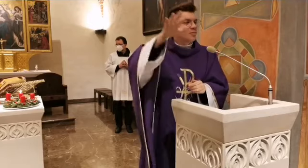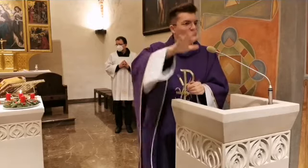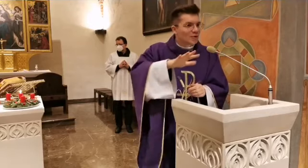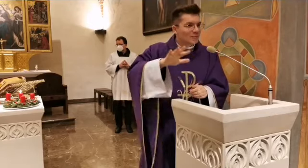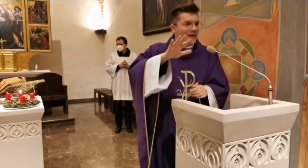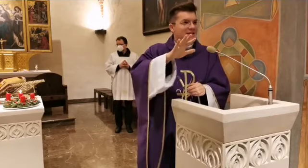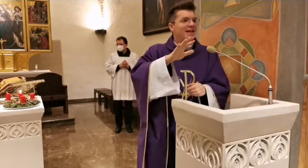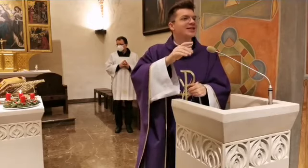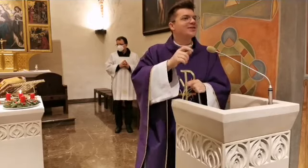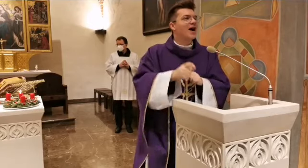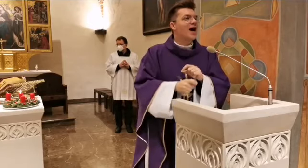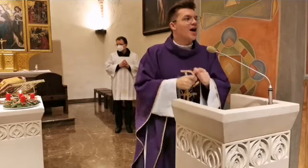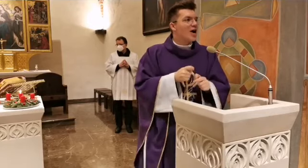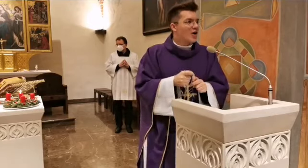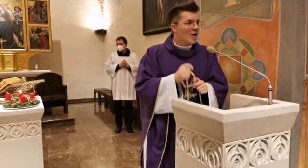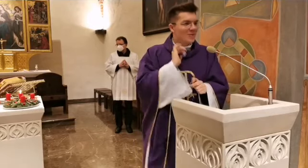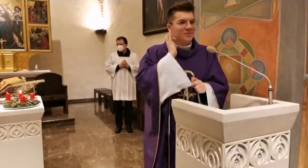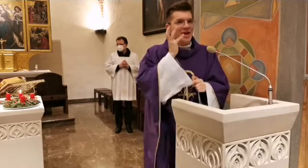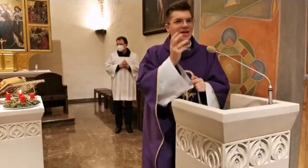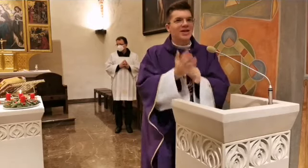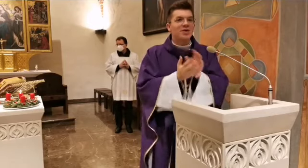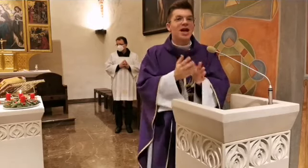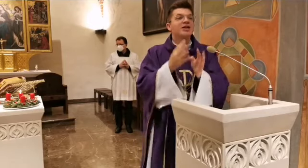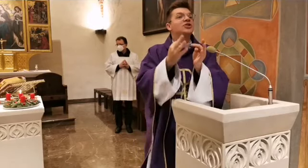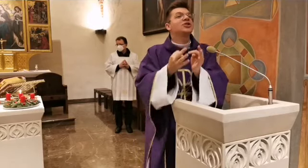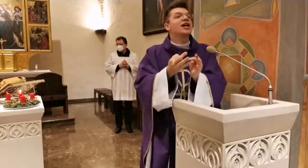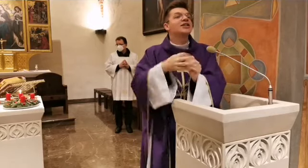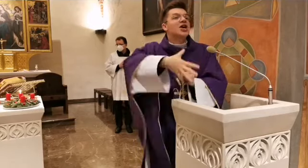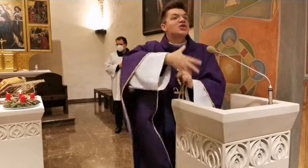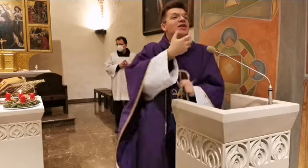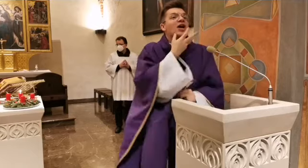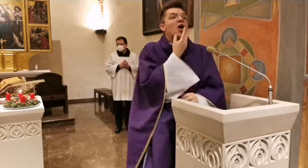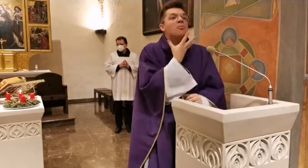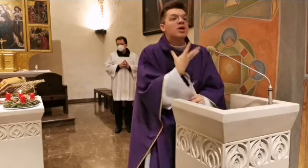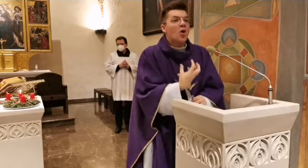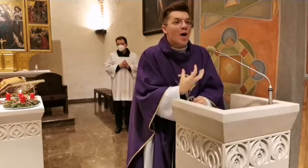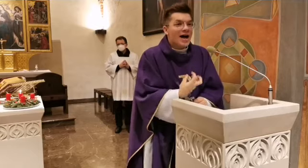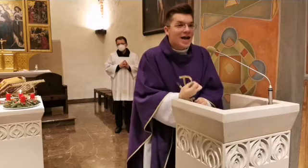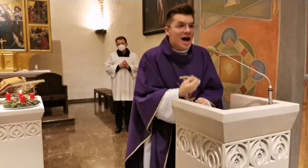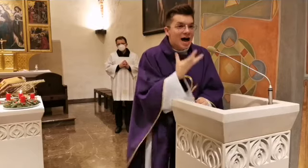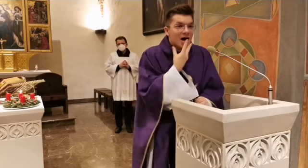naszego duszpasterstwa robi pięknie. Mikołaj, dzisiaj jest świętego